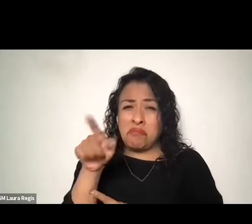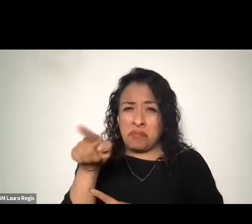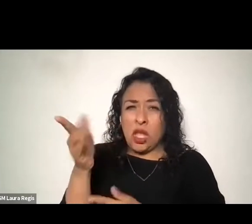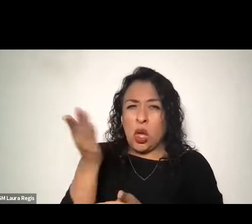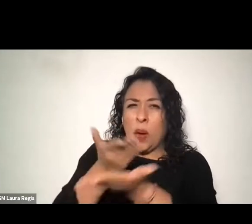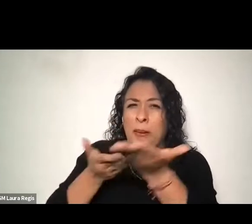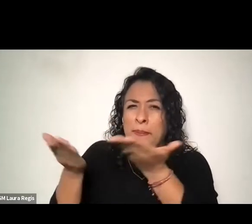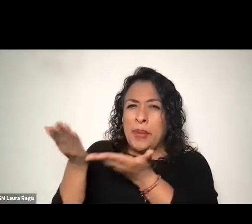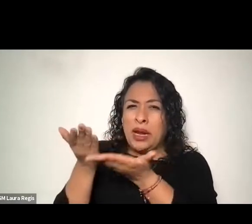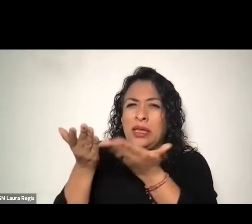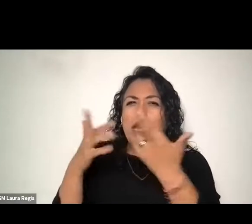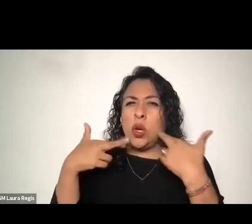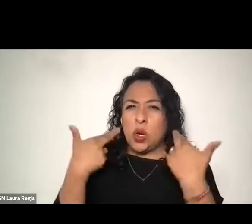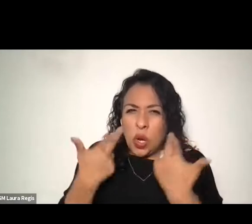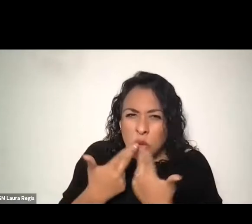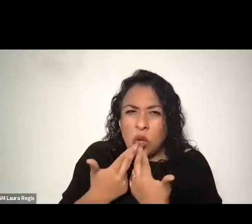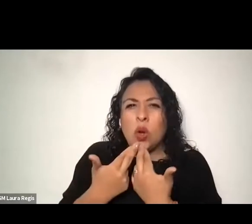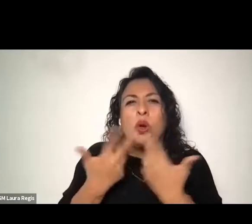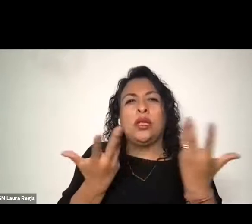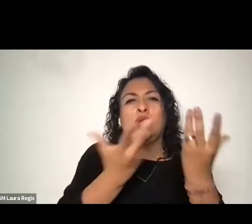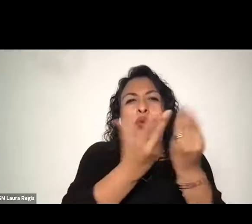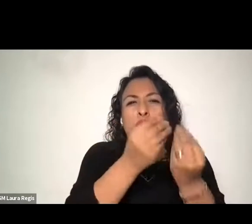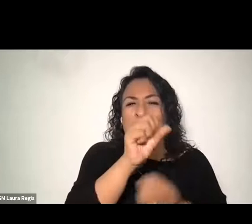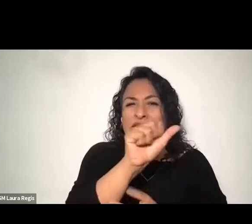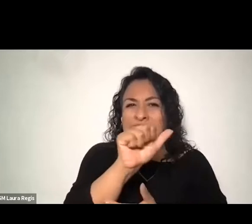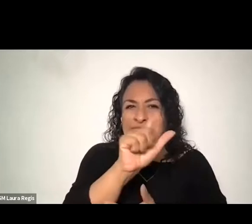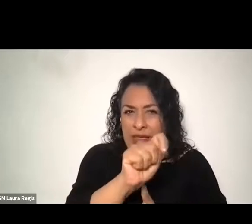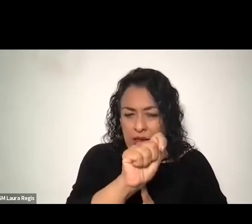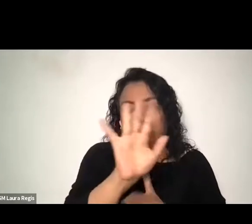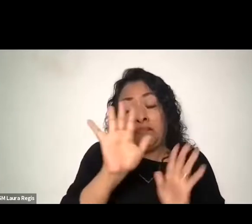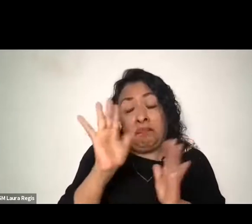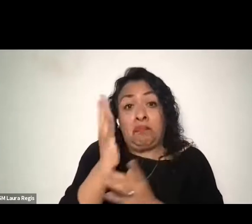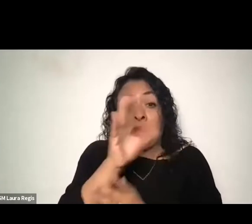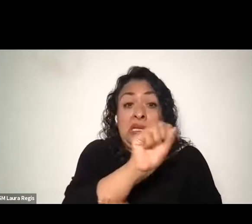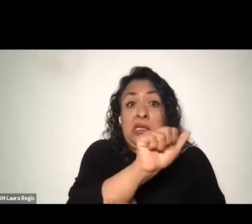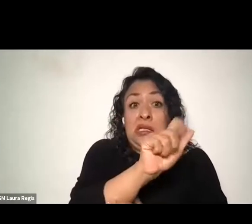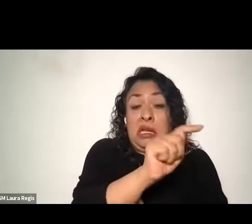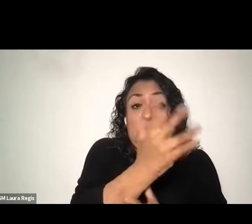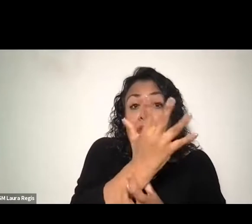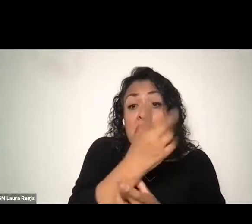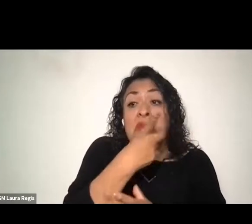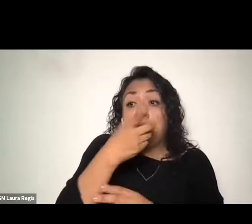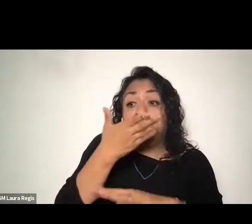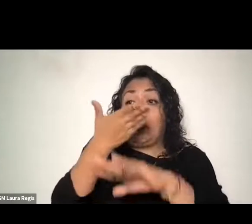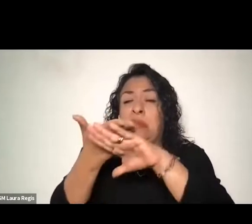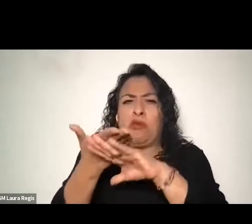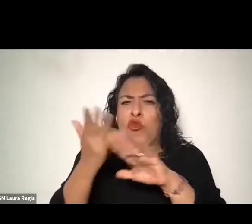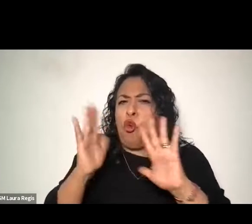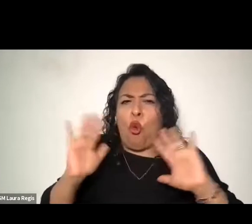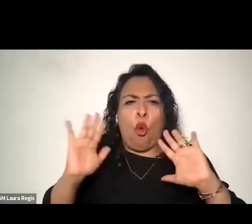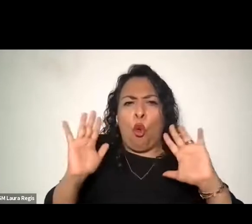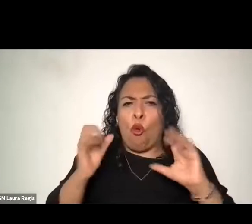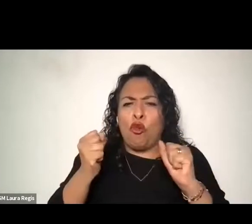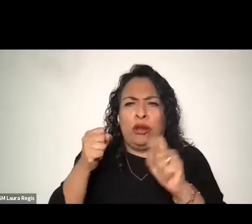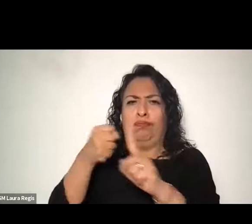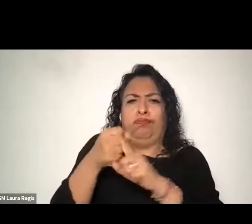compartieron reuniones que han tenido con el SAT y dijeron que en el SAT dice que el impacto no debe ser tanto. Pues los